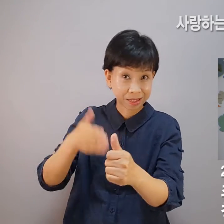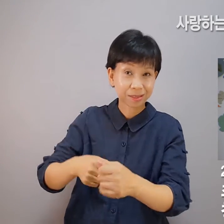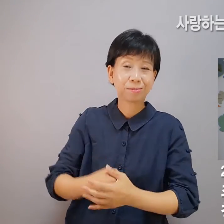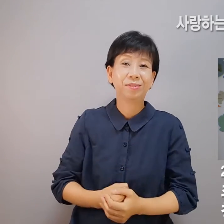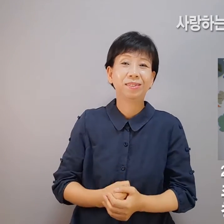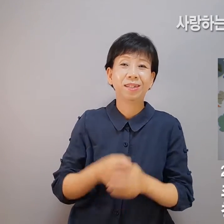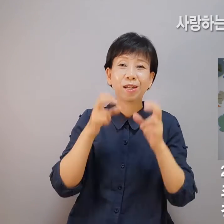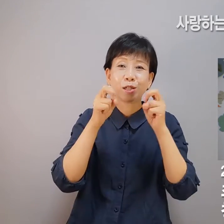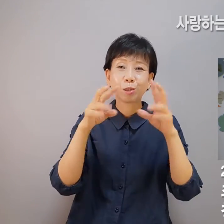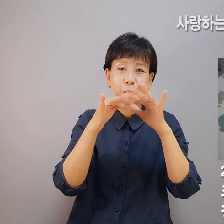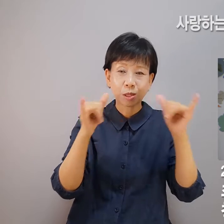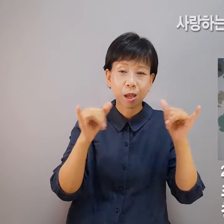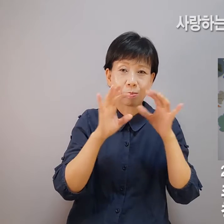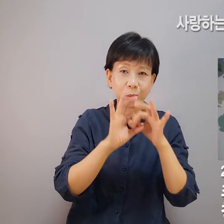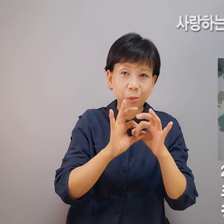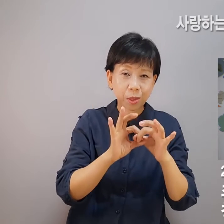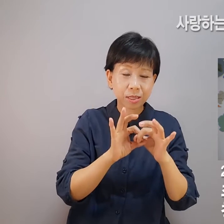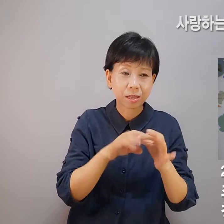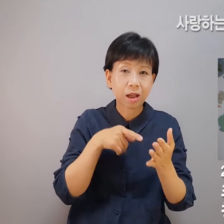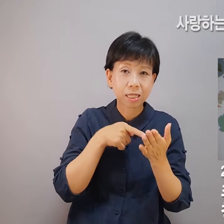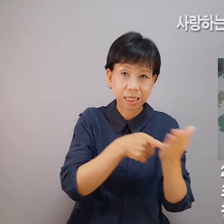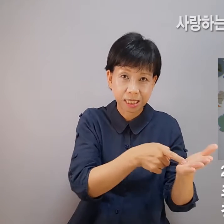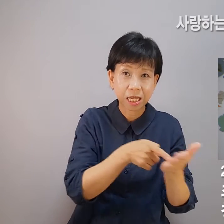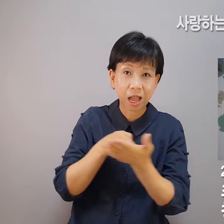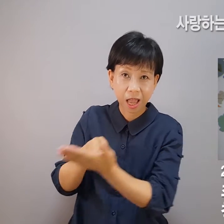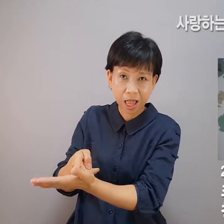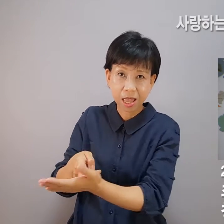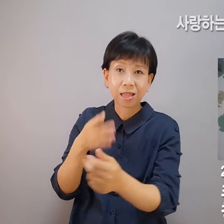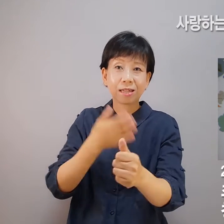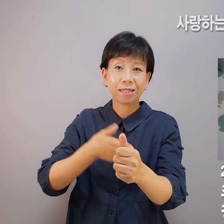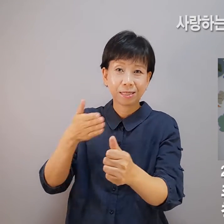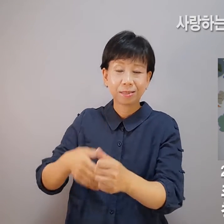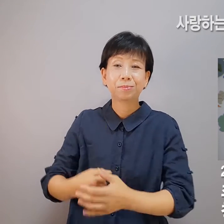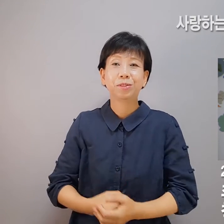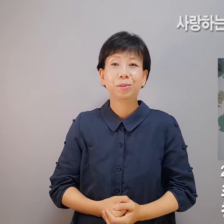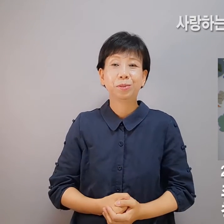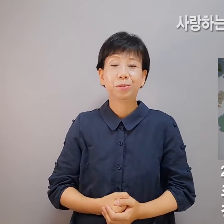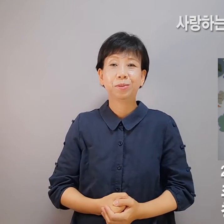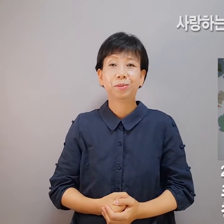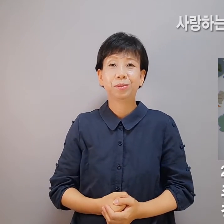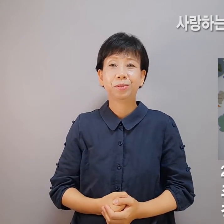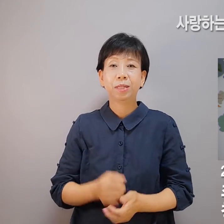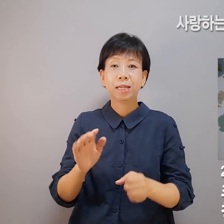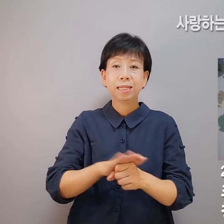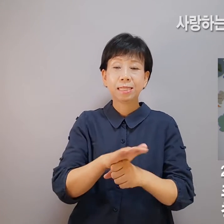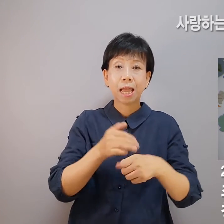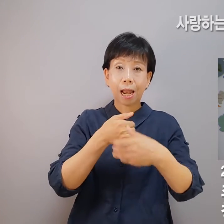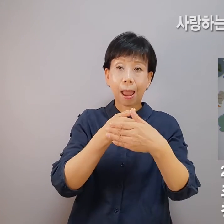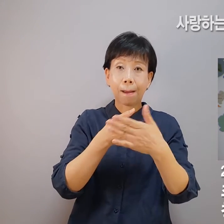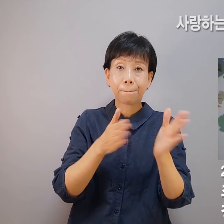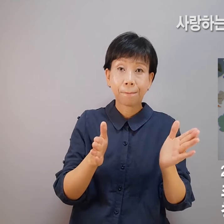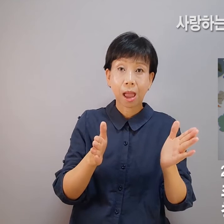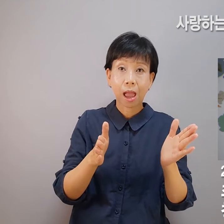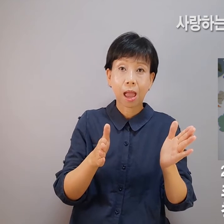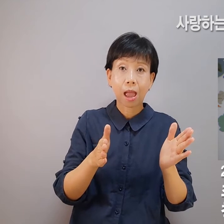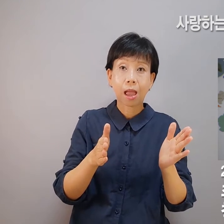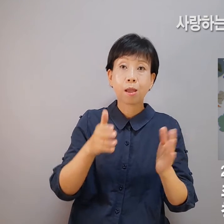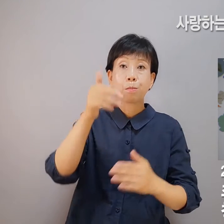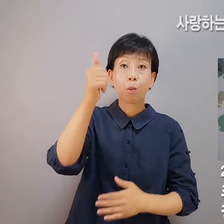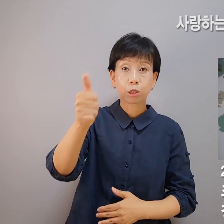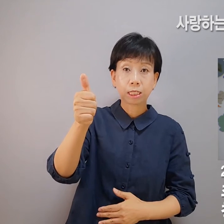통해서 신청하셔서 같이 해주시면 좋을 것 같고요. 우리 사랑 목자를 임명합니다.